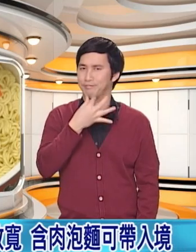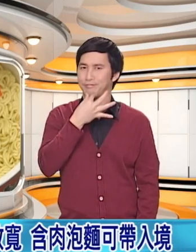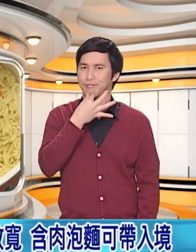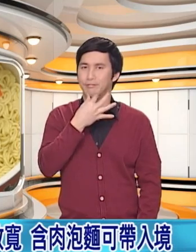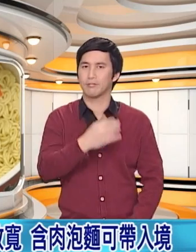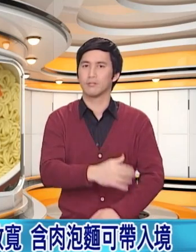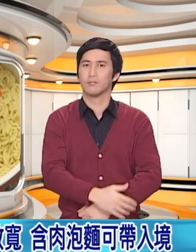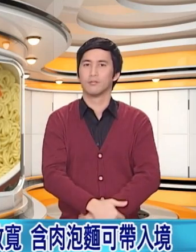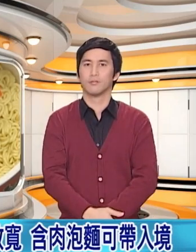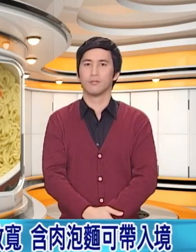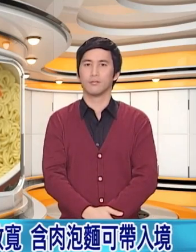险。